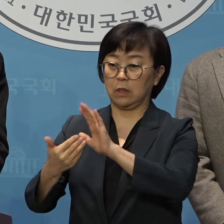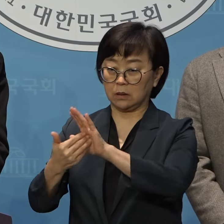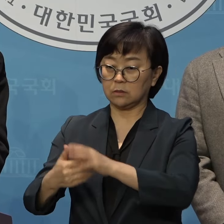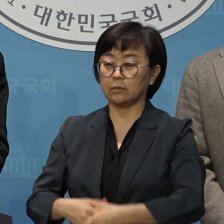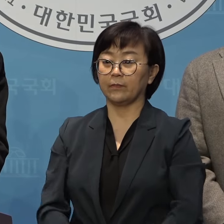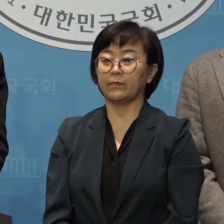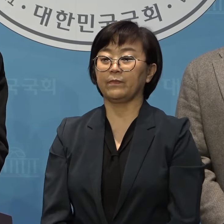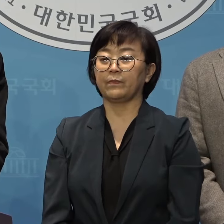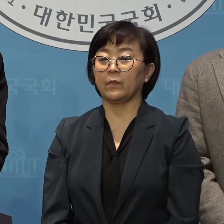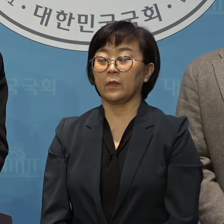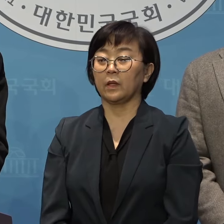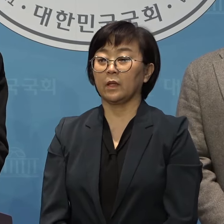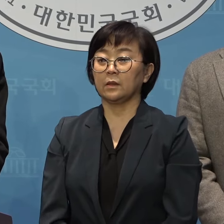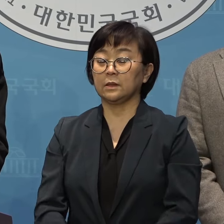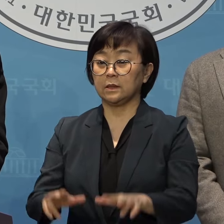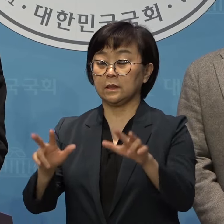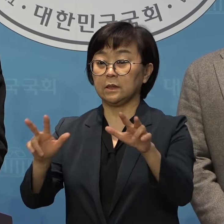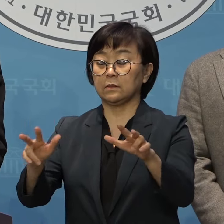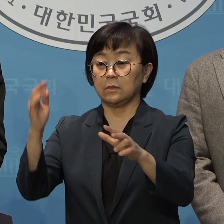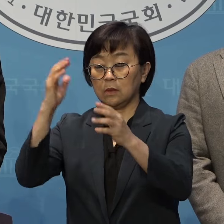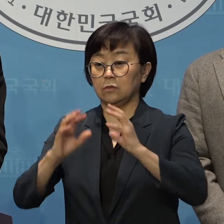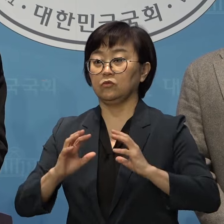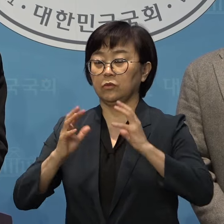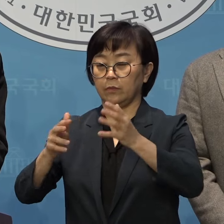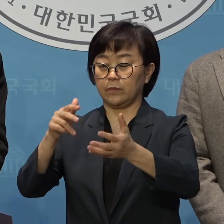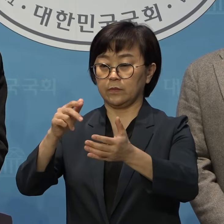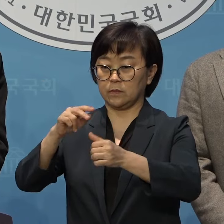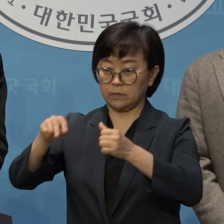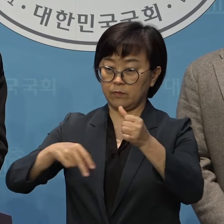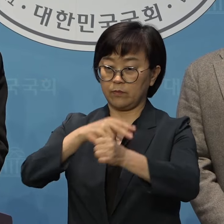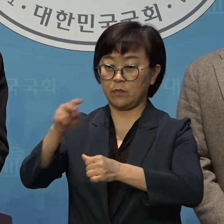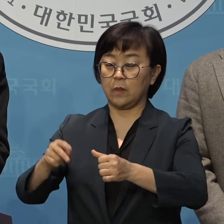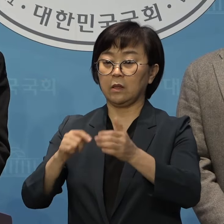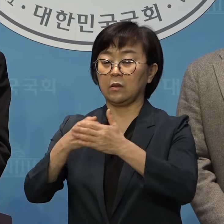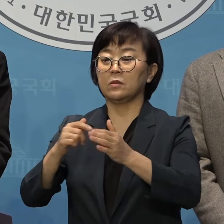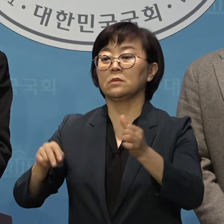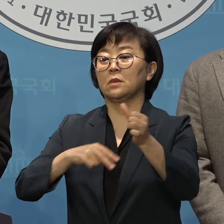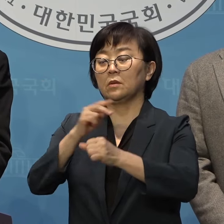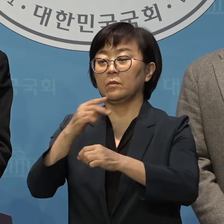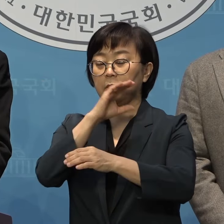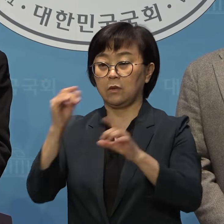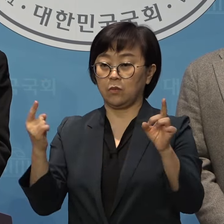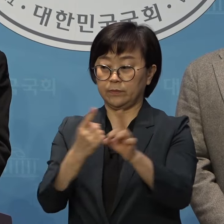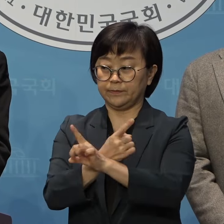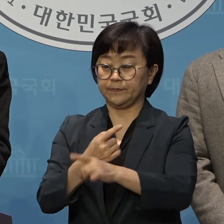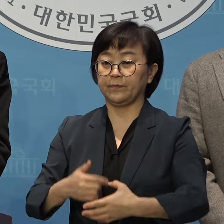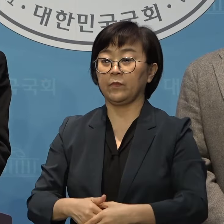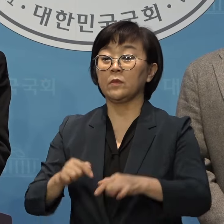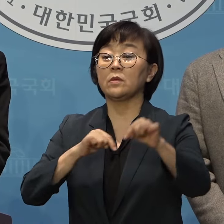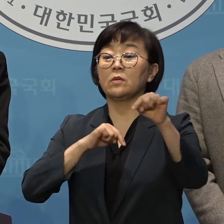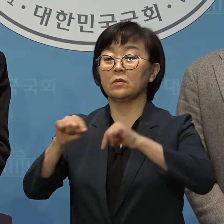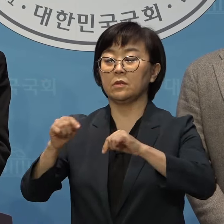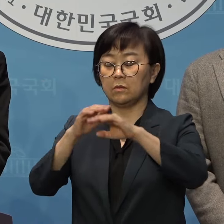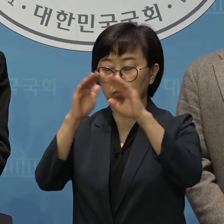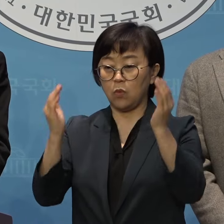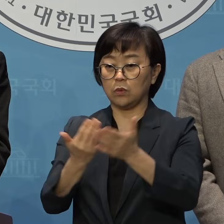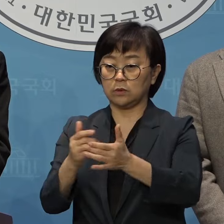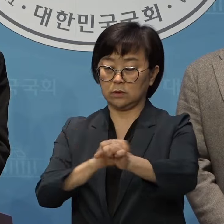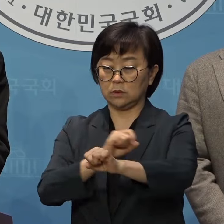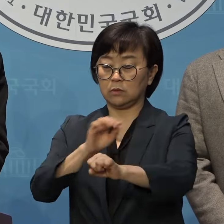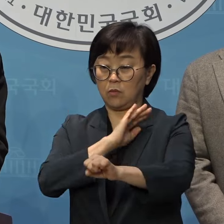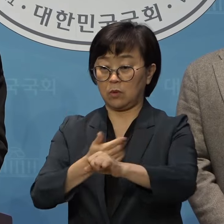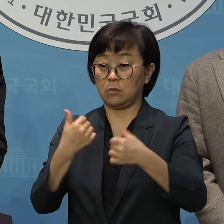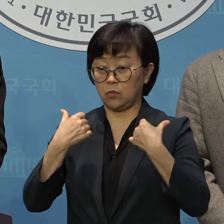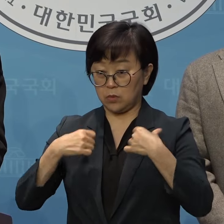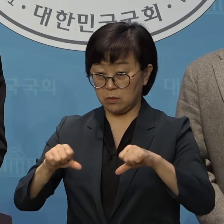방탄합니다. 이것이 지금의 대한민국입니다. 그런 현실을 바로잡읍시다. 정치는 모든 특권을